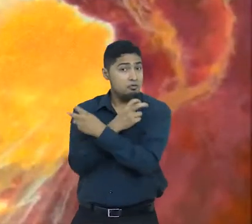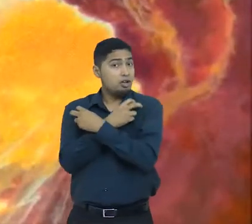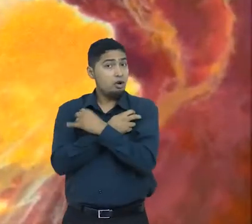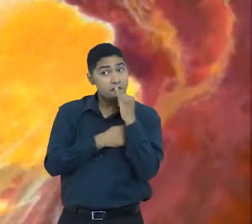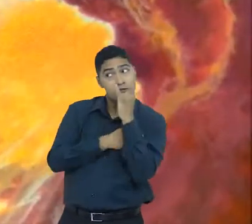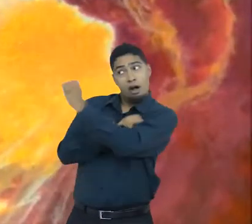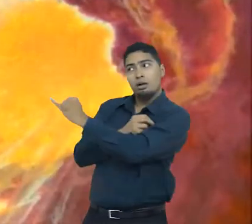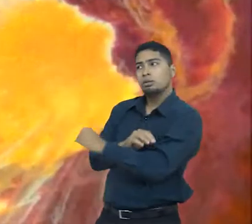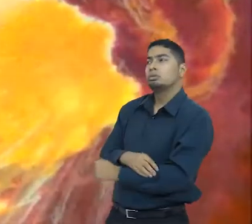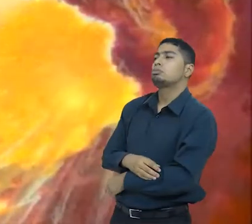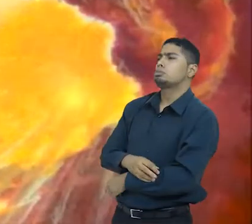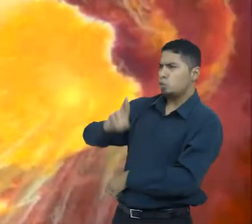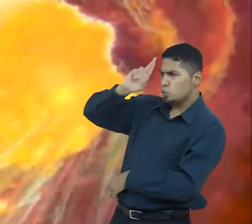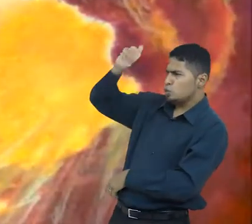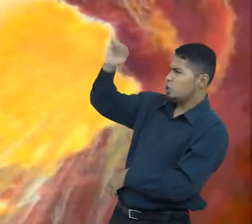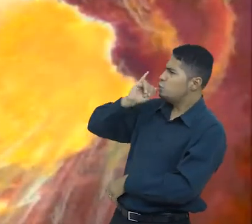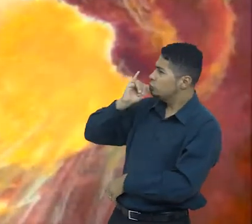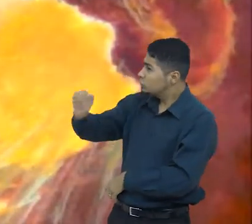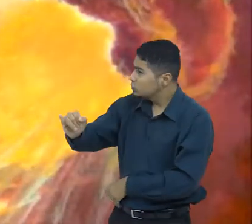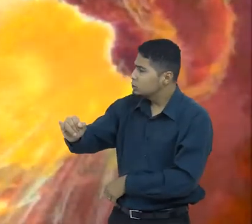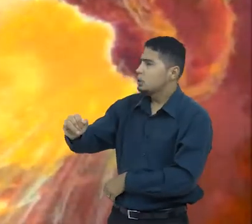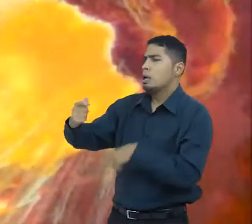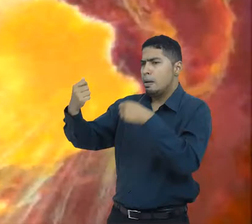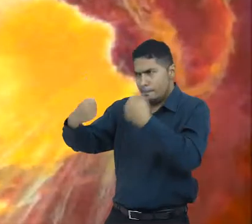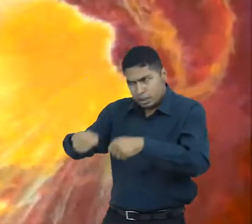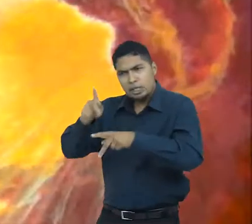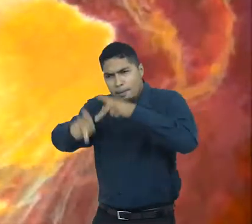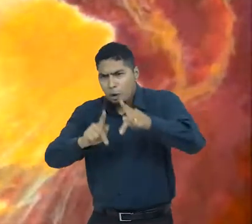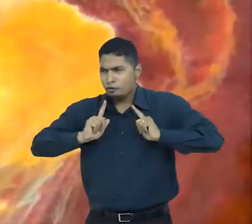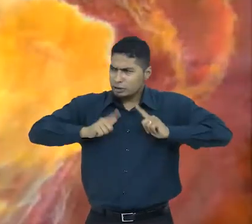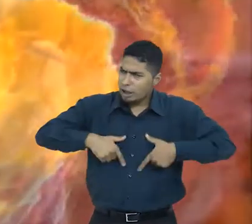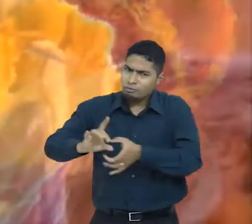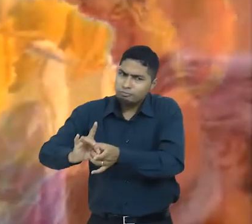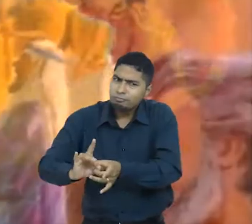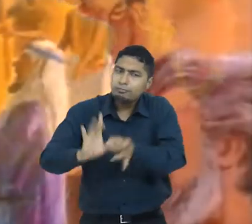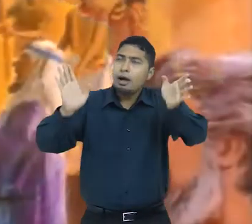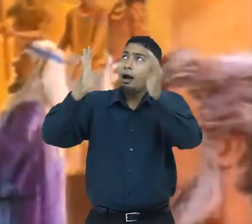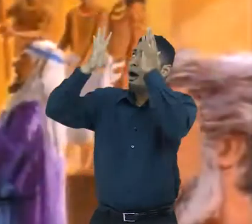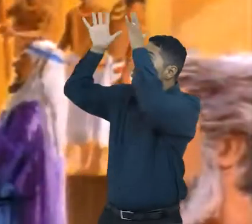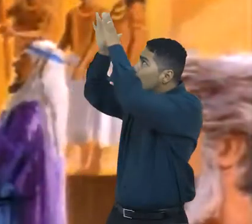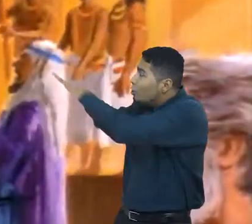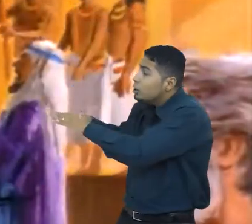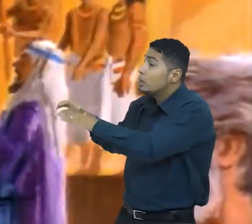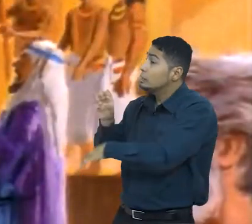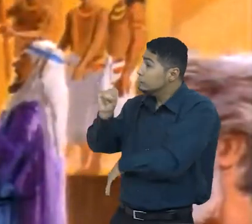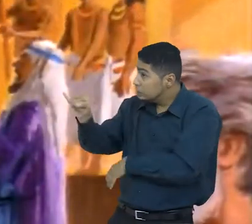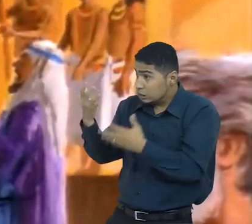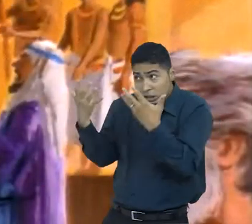com Faraó e diga-lhe: O Senhor disse: Deixe o meu povo ir me adorar. Se você se recusar, prometo